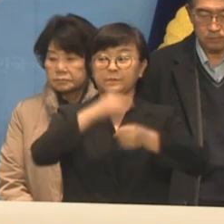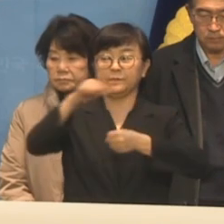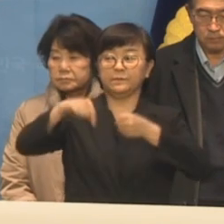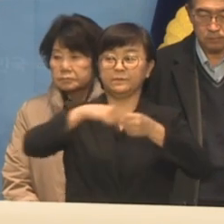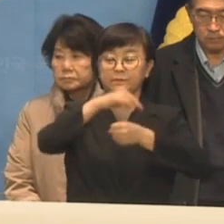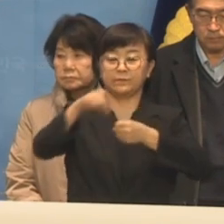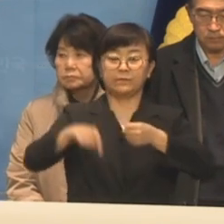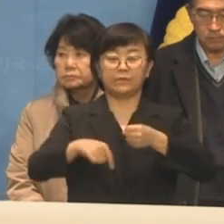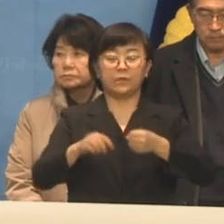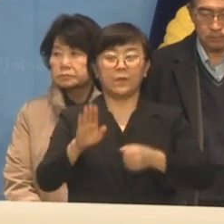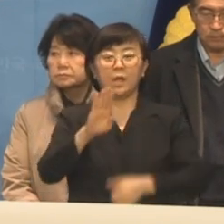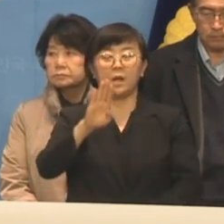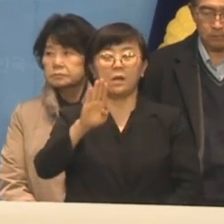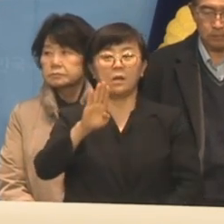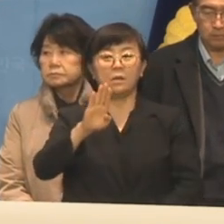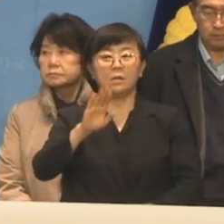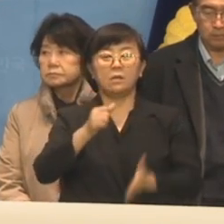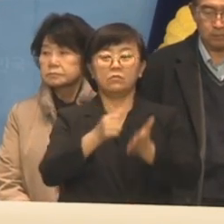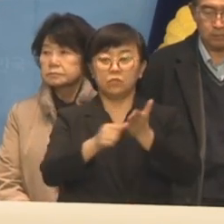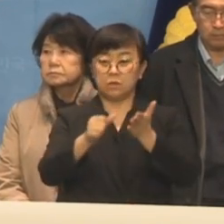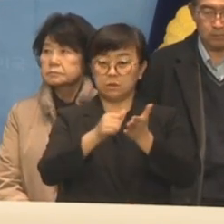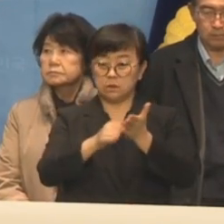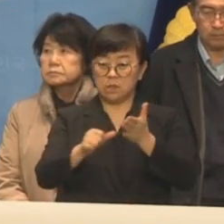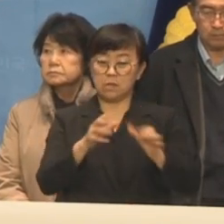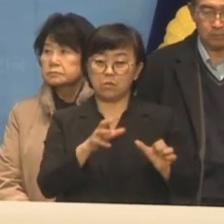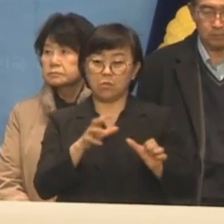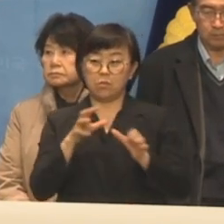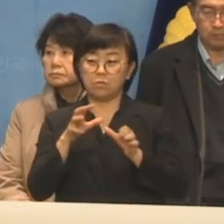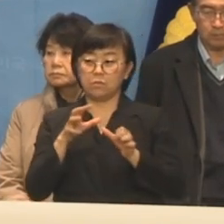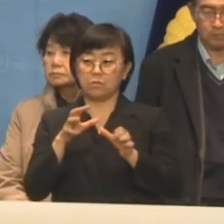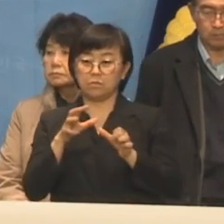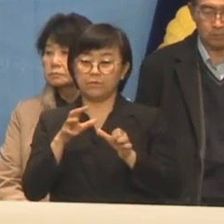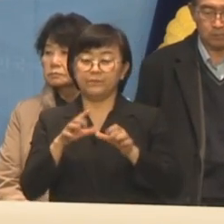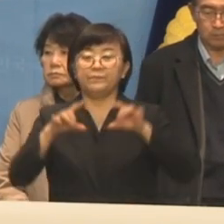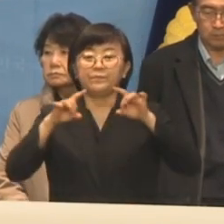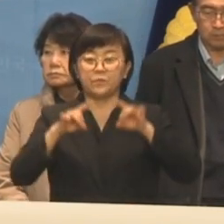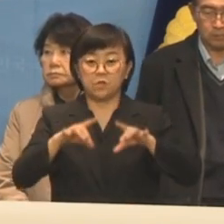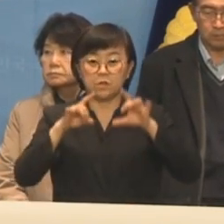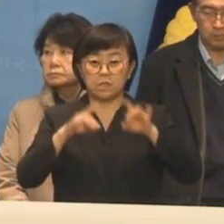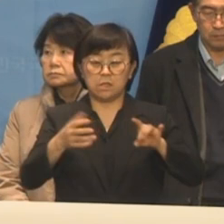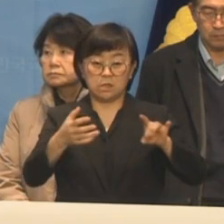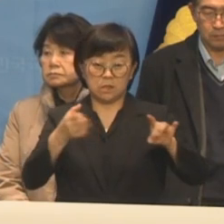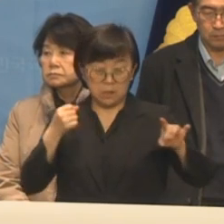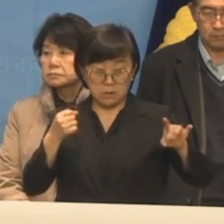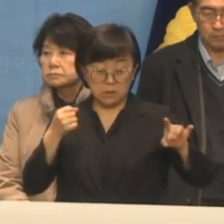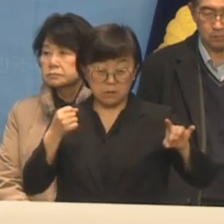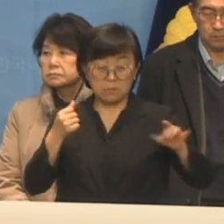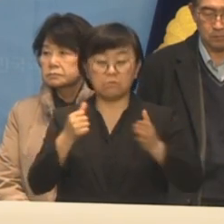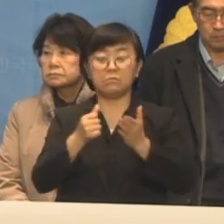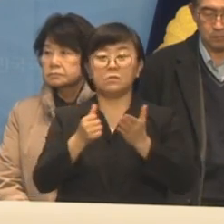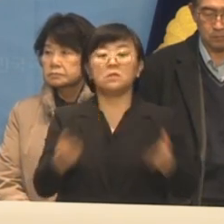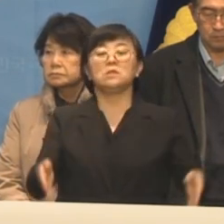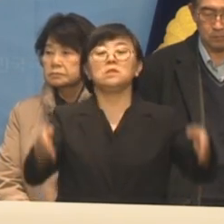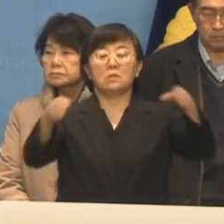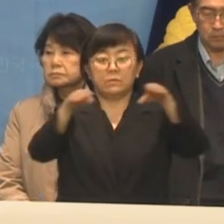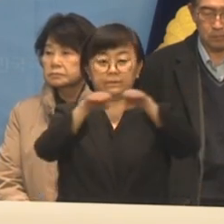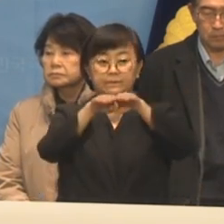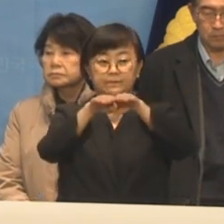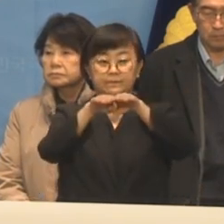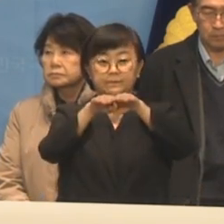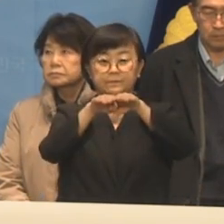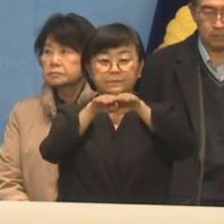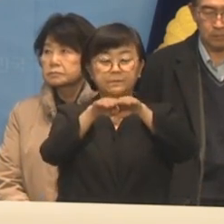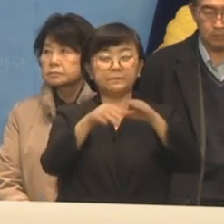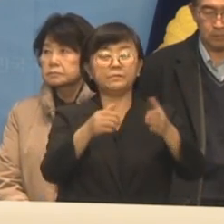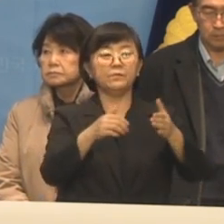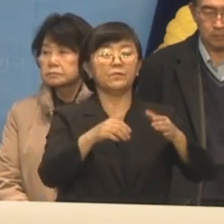원전은 방사성 물질을 이용해서 전기를 얻는 시설입니다. 네. 그래서